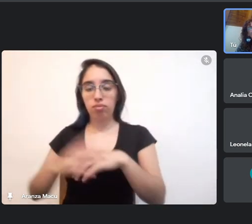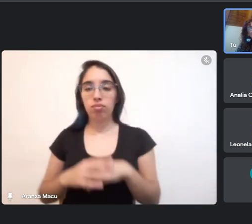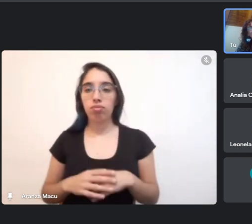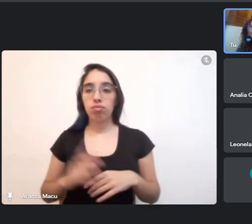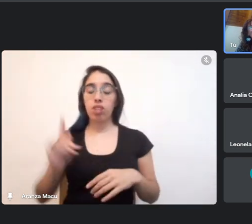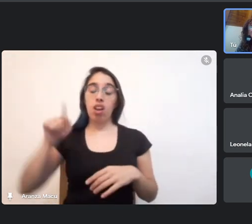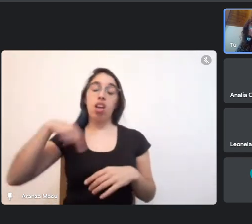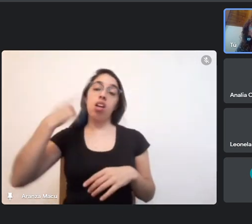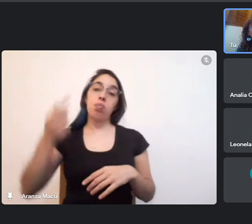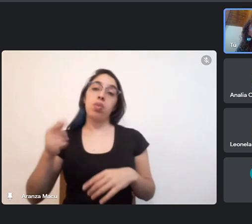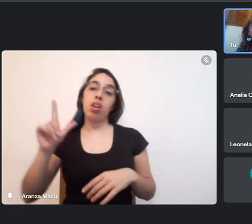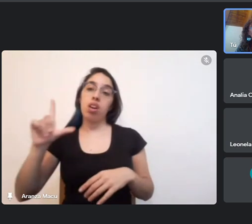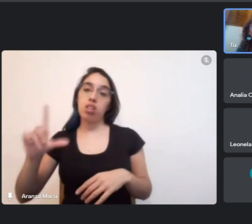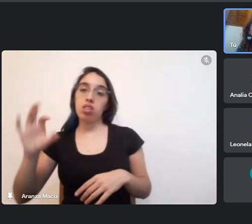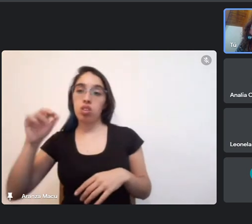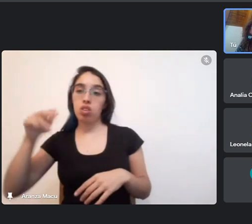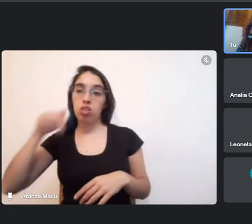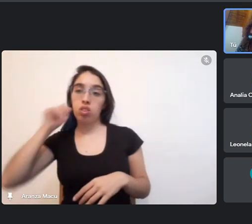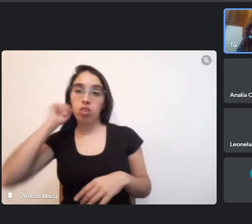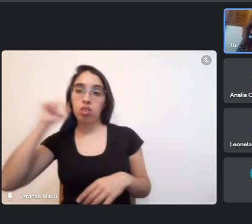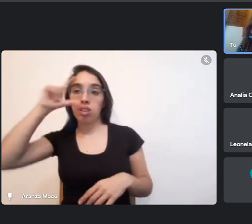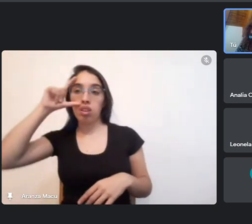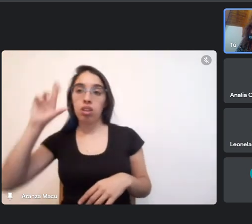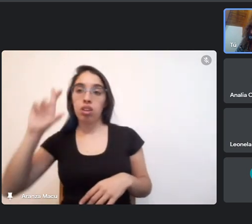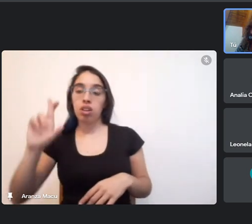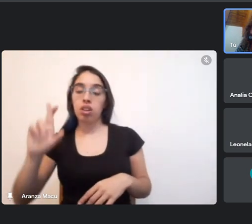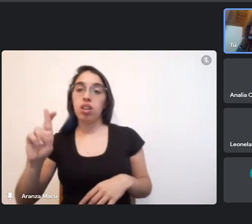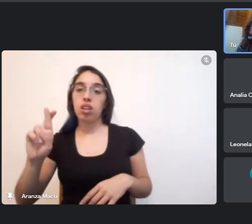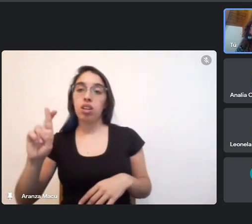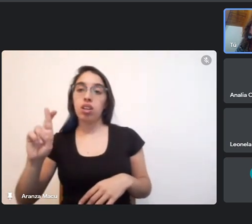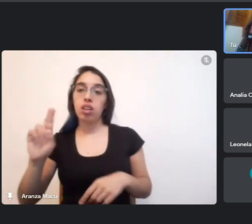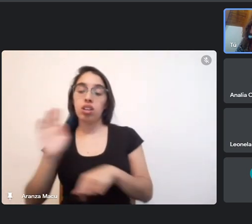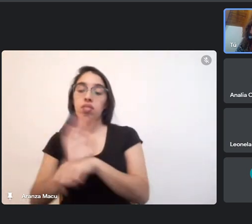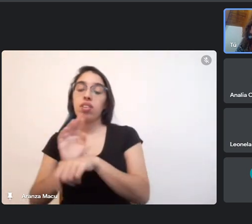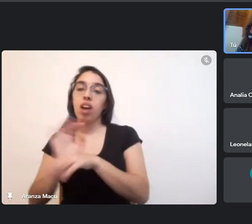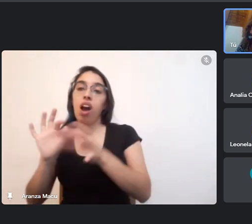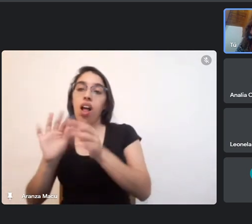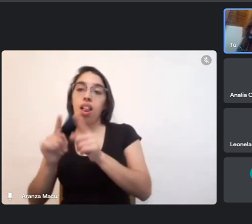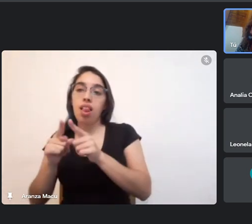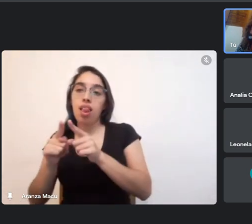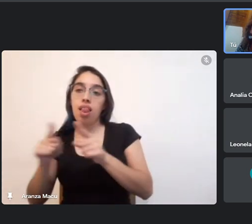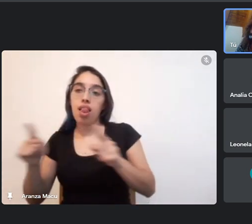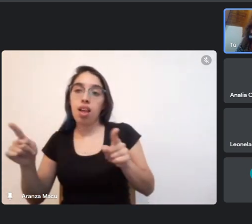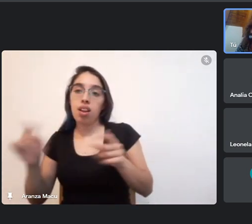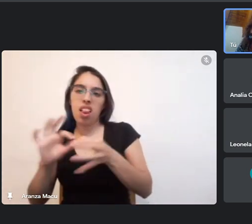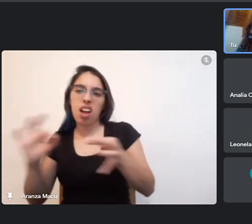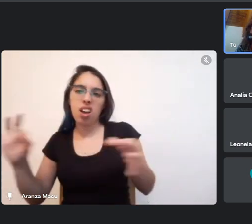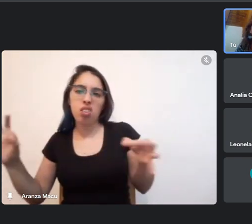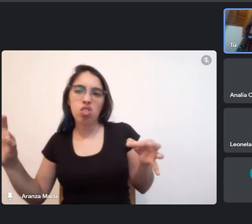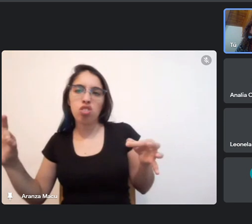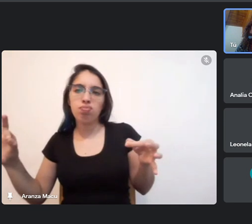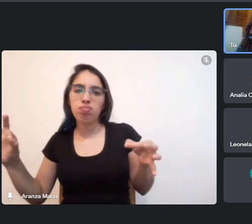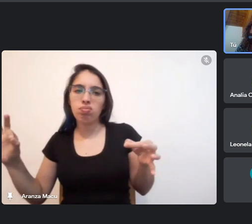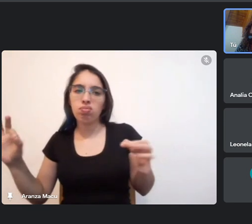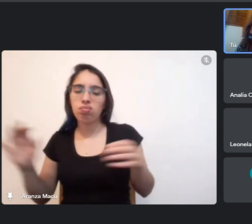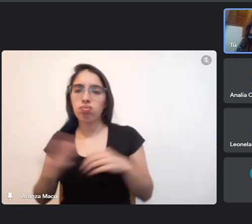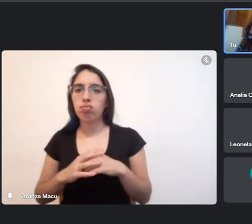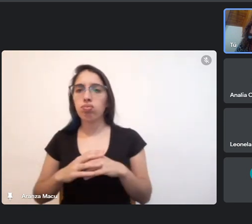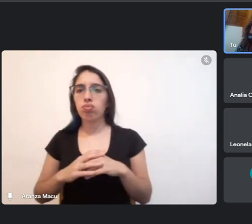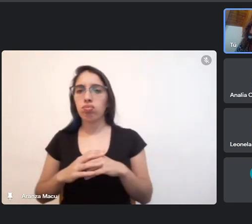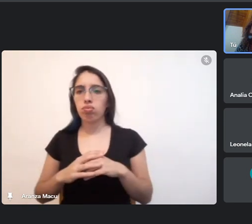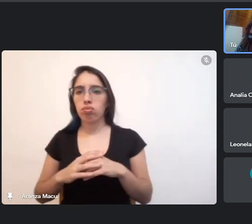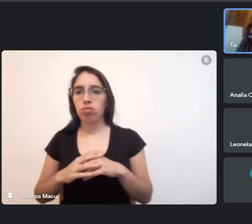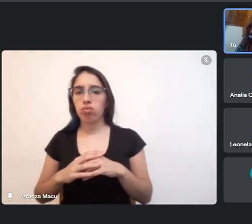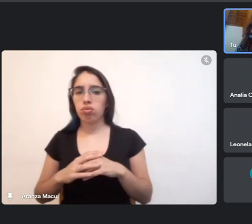decir largo, y con ER sería más largo, cuando se refiere al tiempo